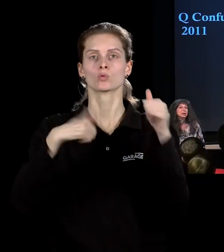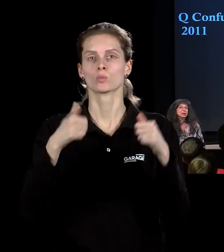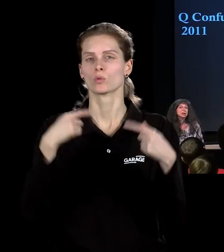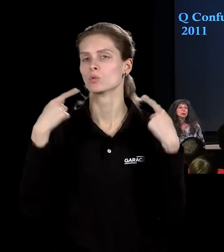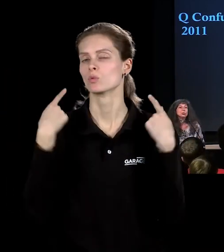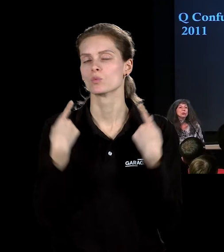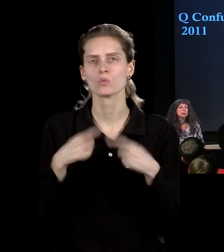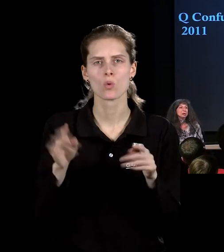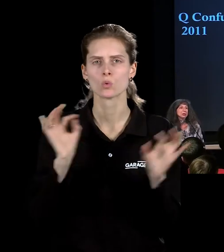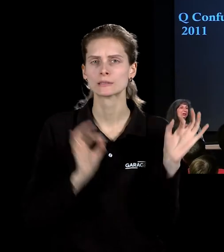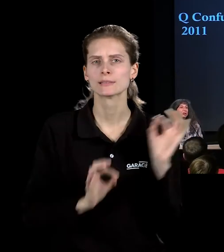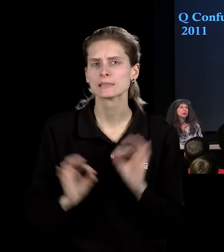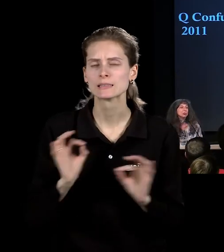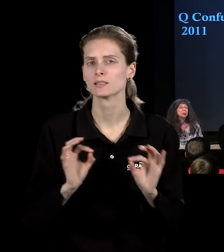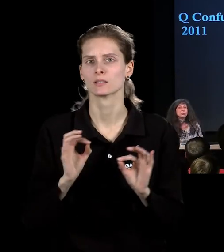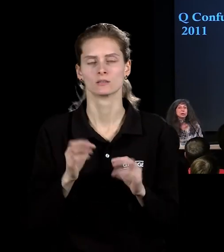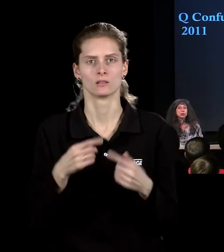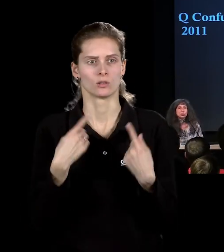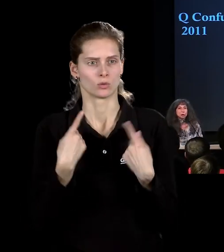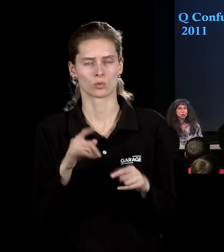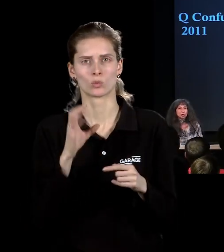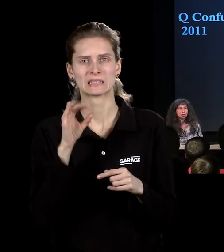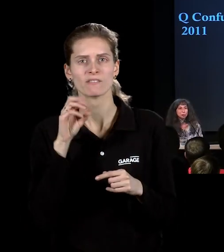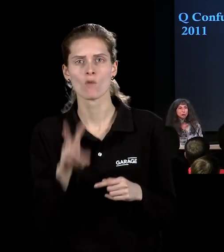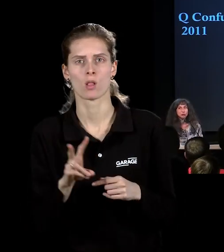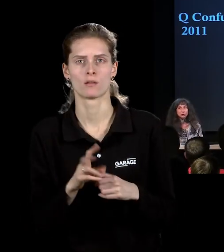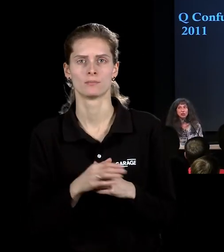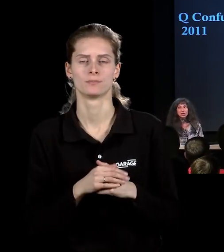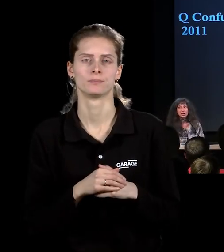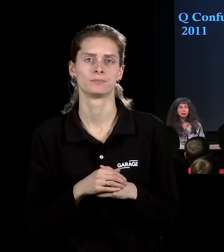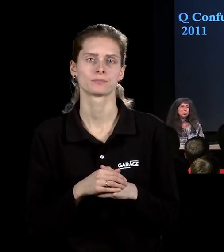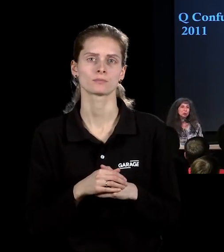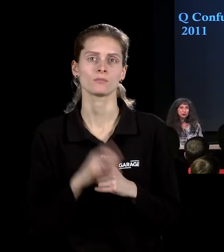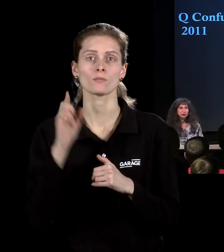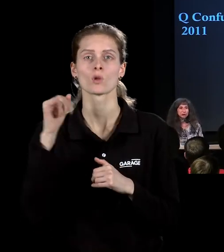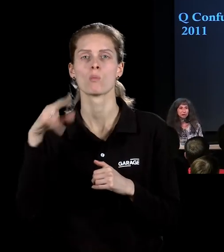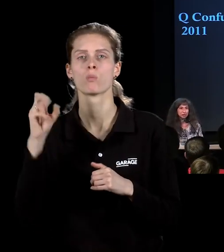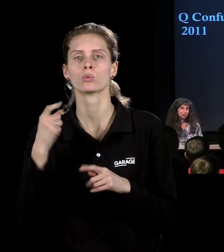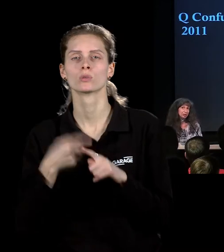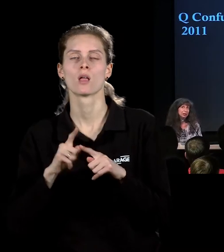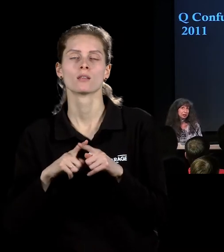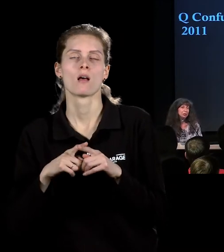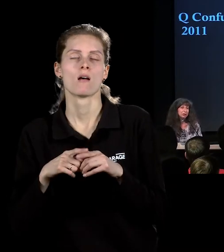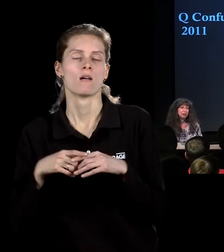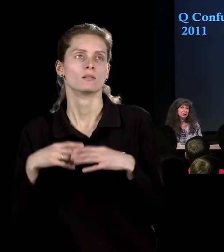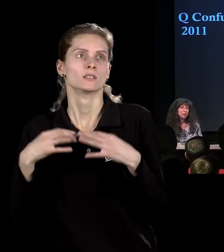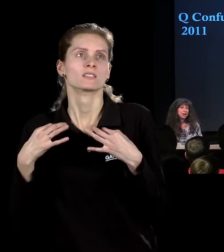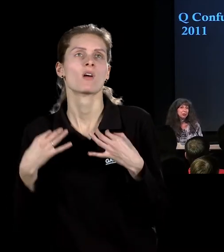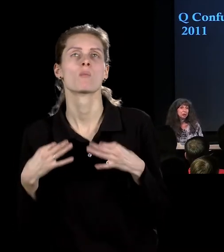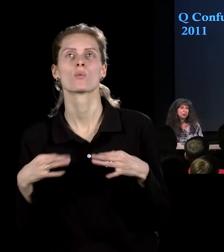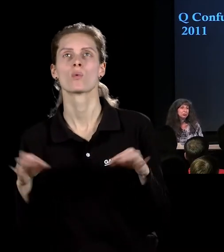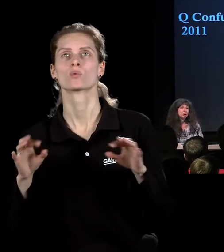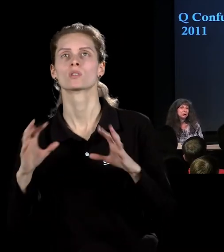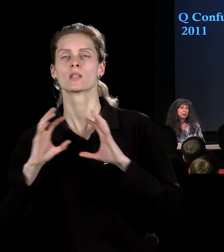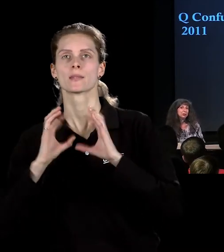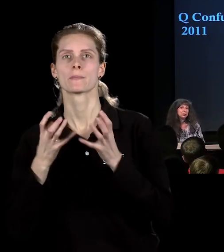другой эстетики и, естественно, совершенно другой символизирующей. Потому что если Будда – это отрешенность от мира, да,